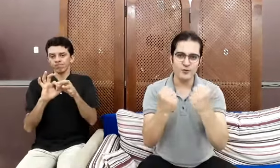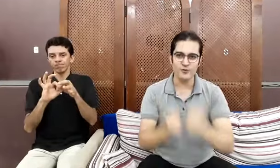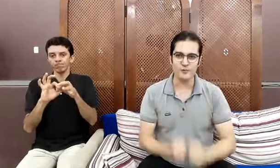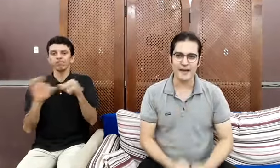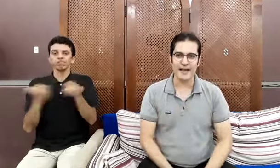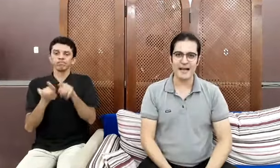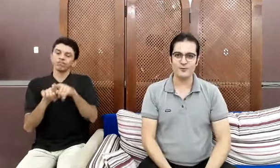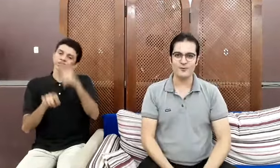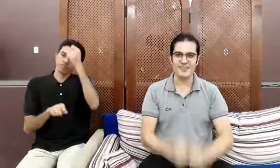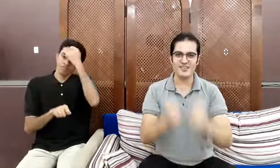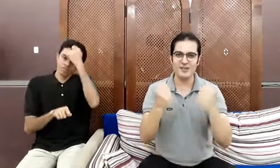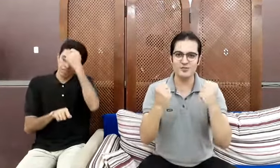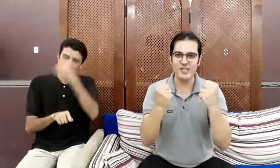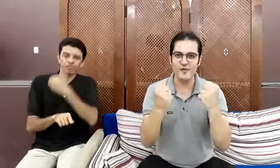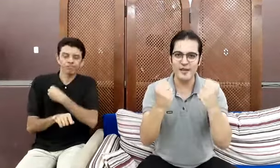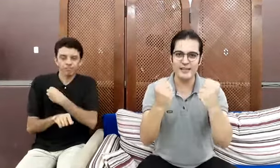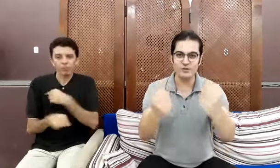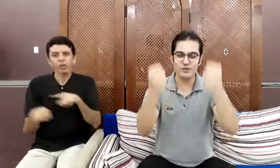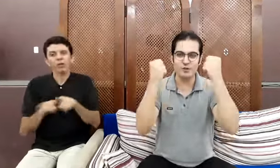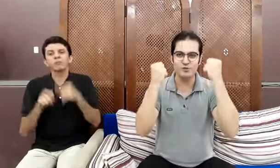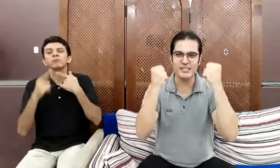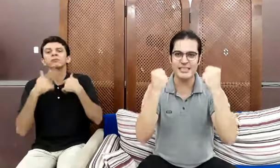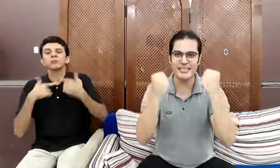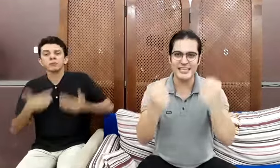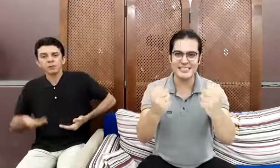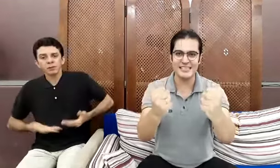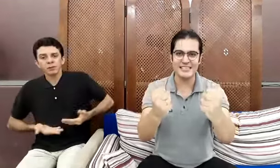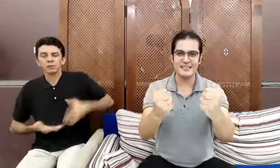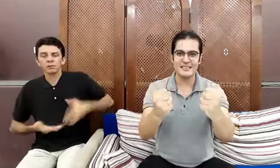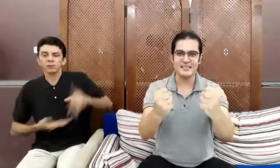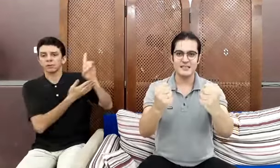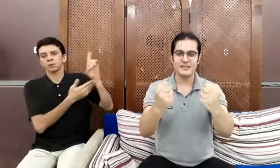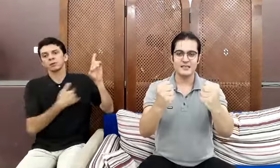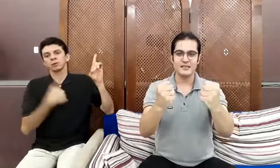arrependendo-se dos seus pecados, desejando servir a Deus, isso eu tenho certeza.